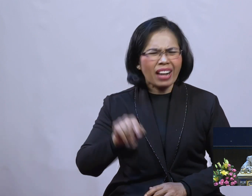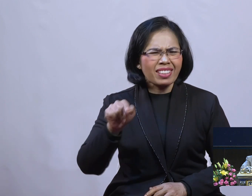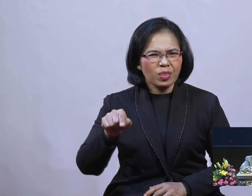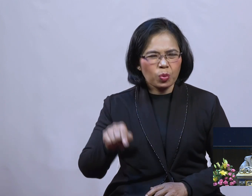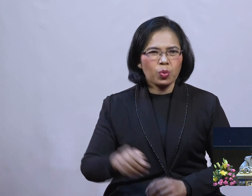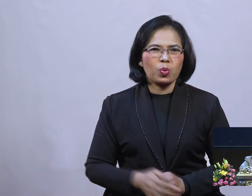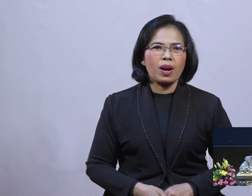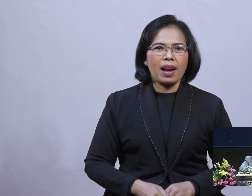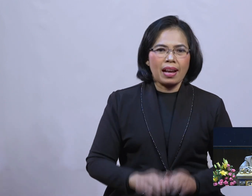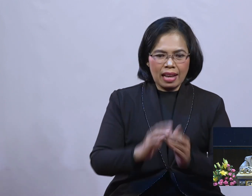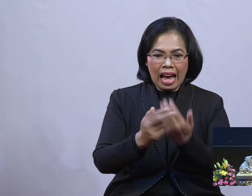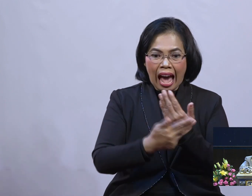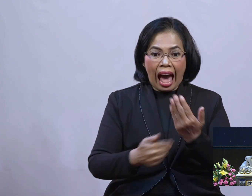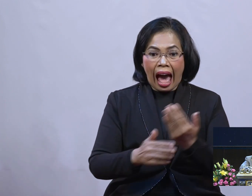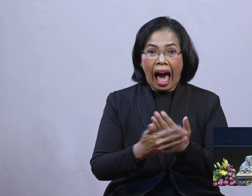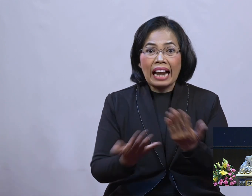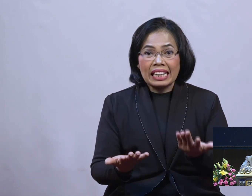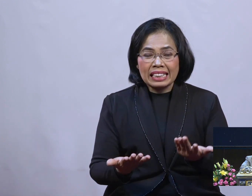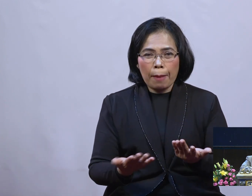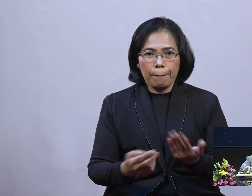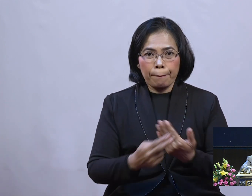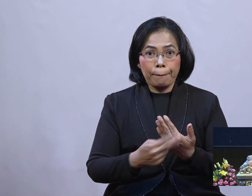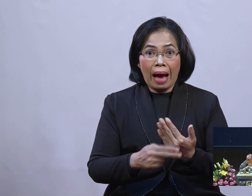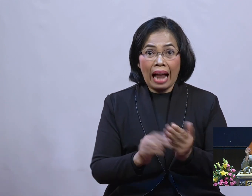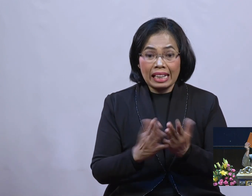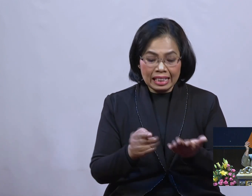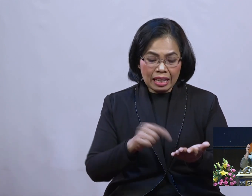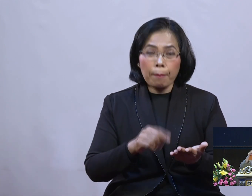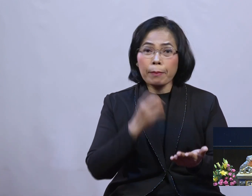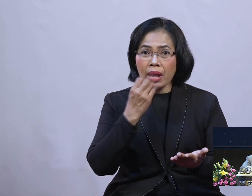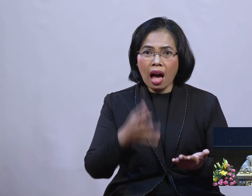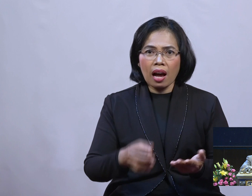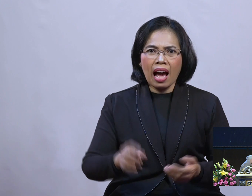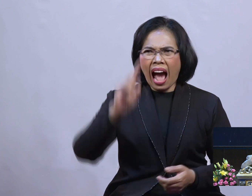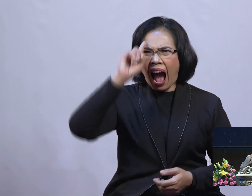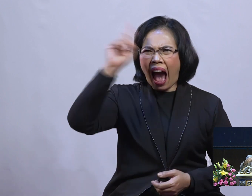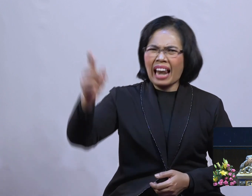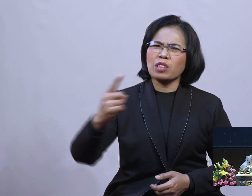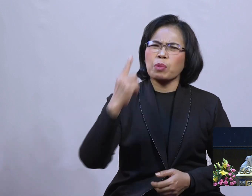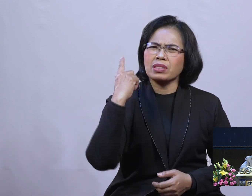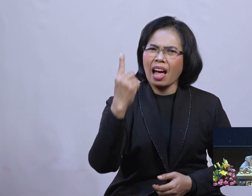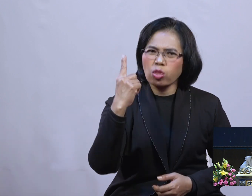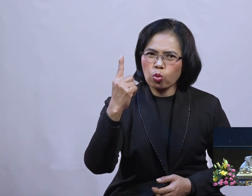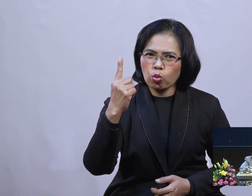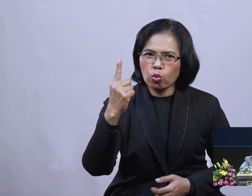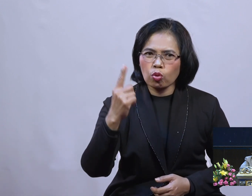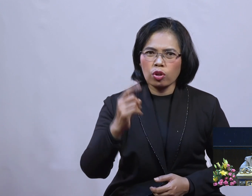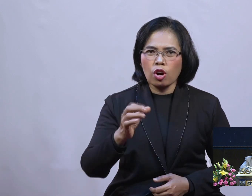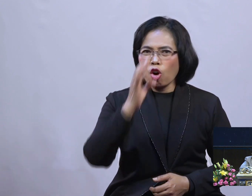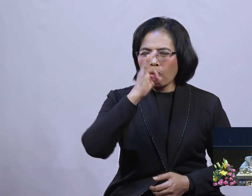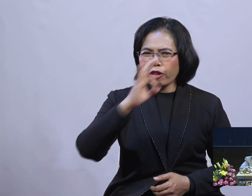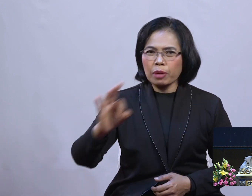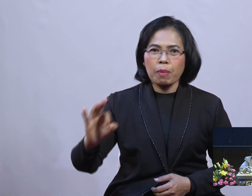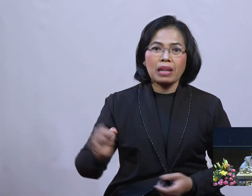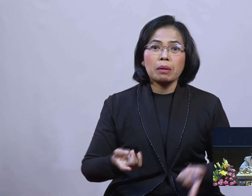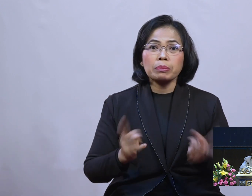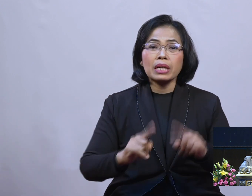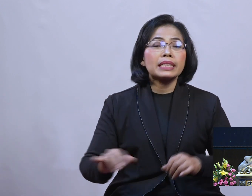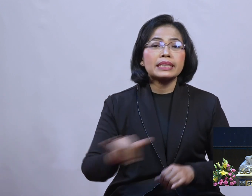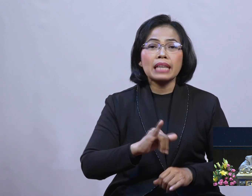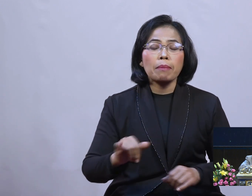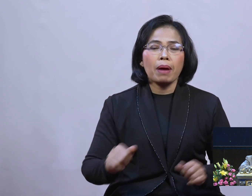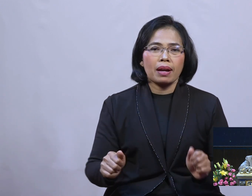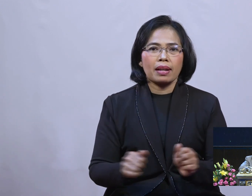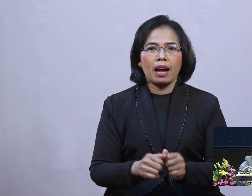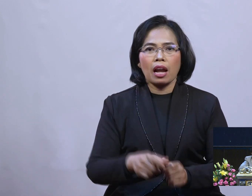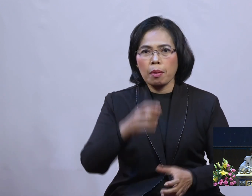kata Alkitab dia tiga pribadi yes tapi dia satu karena Firman yang menjadi sama dengan manusia Hai